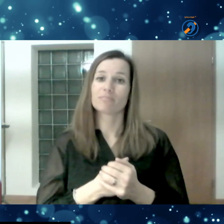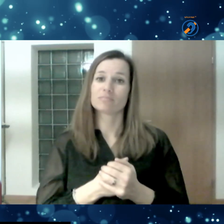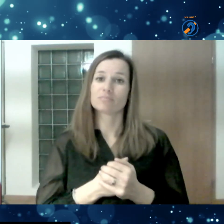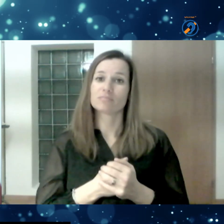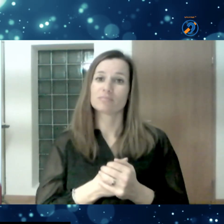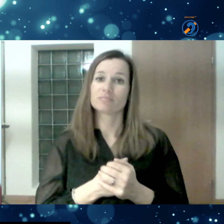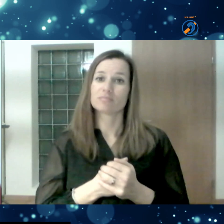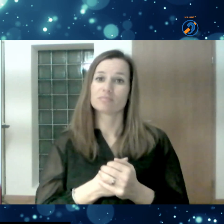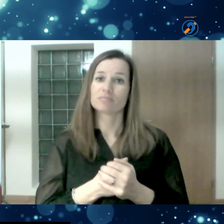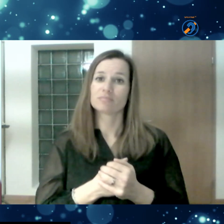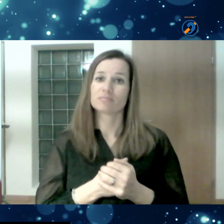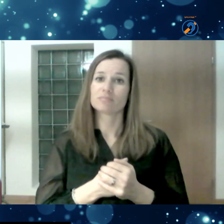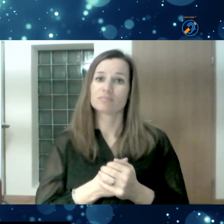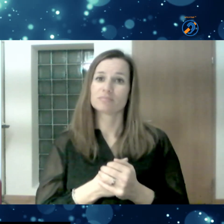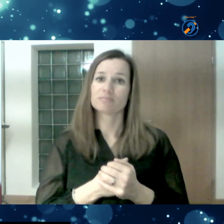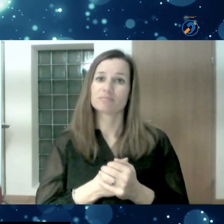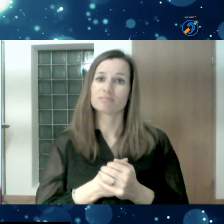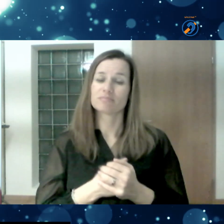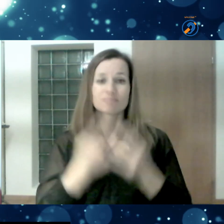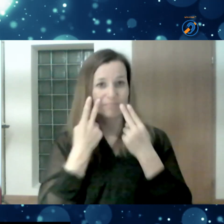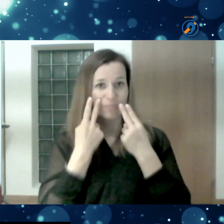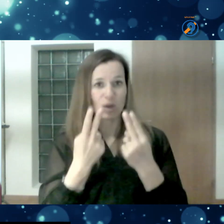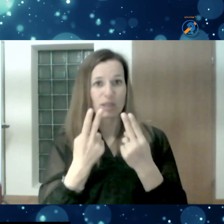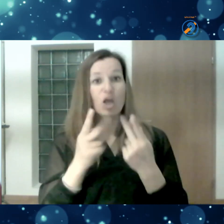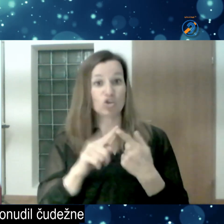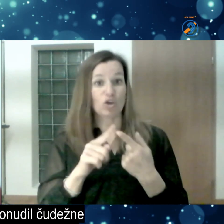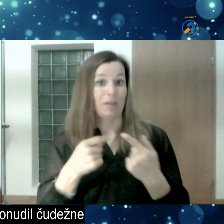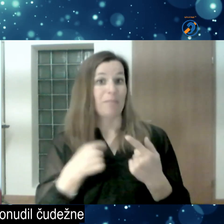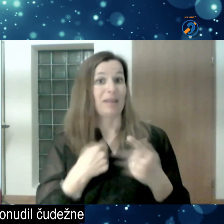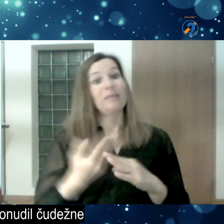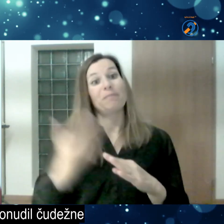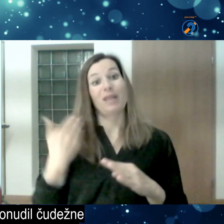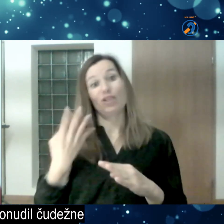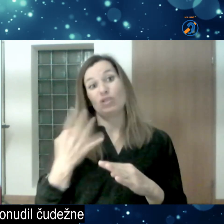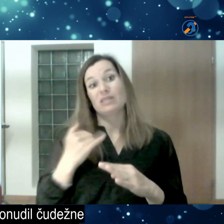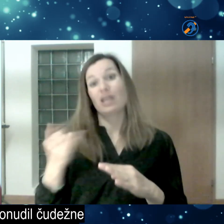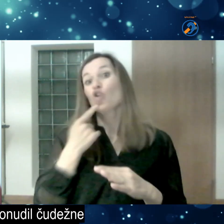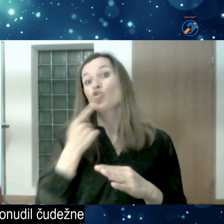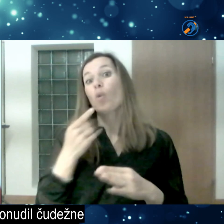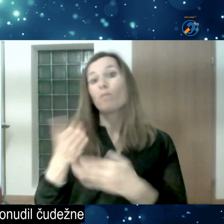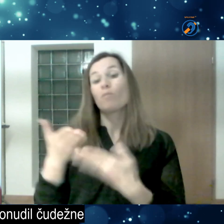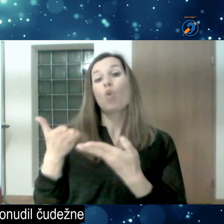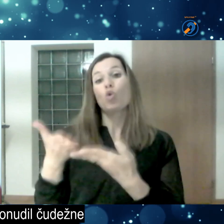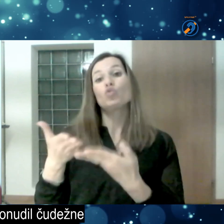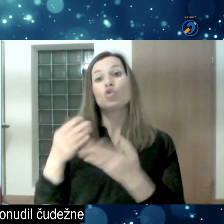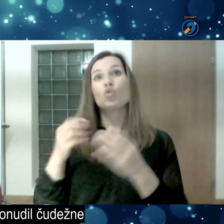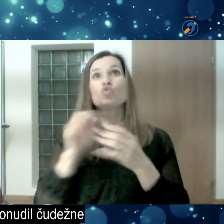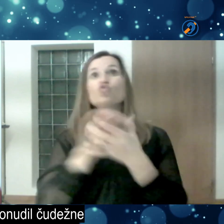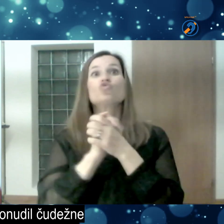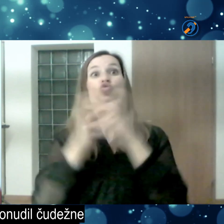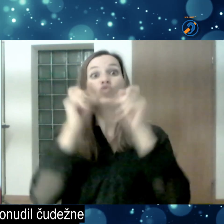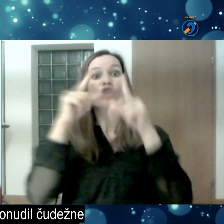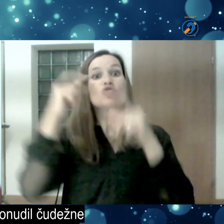Ja, poglejte, če bi meni pred 40 leti kdo ponudil čudežne kapljice, bi jih verjetno